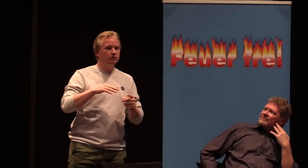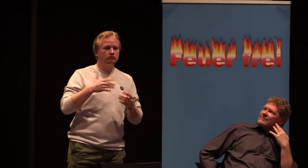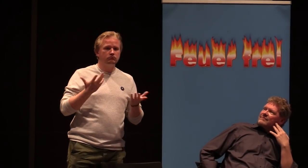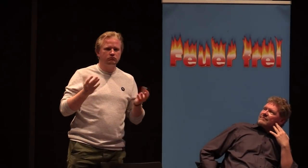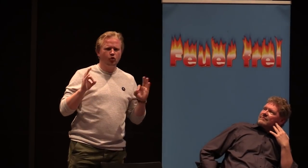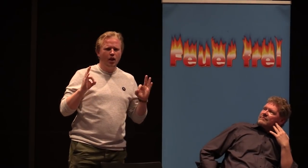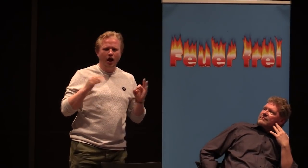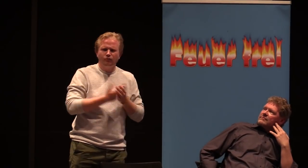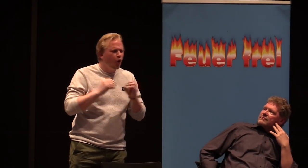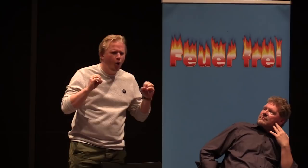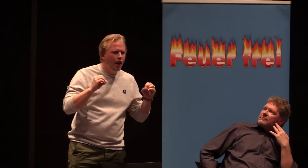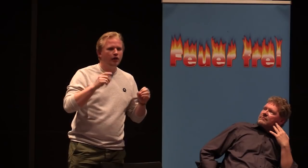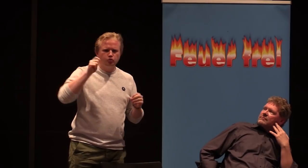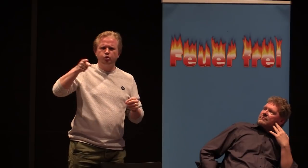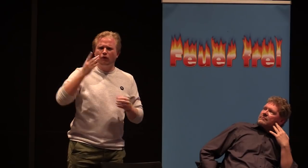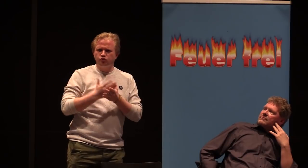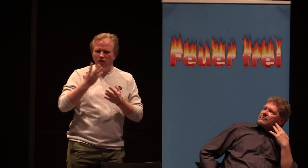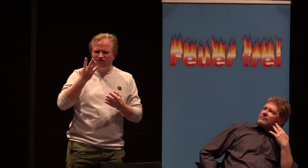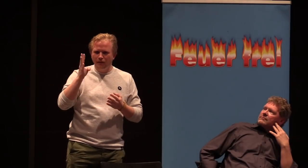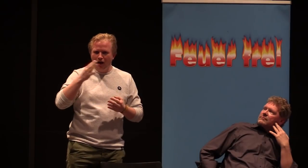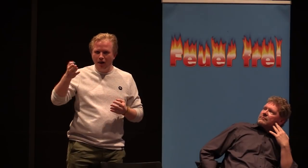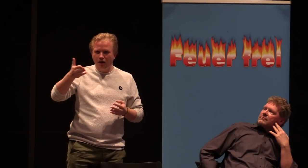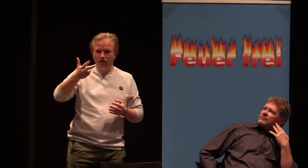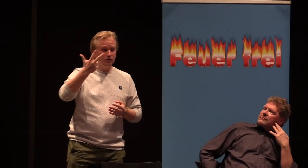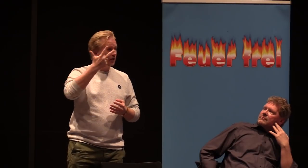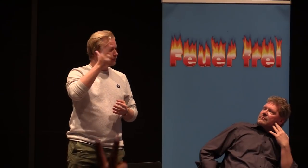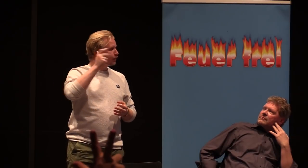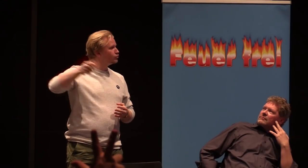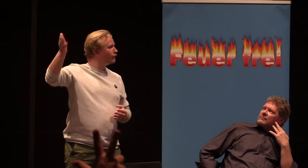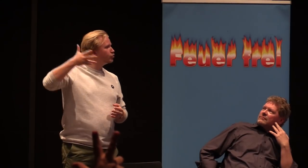Stadtverband Köln in Düsseldorf. Und die Kölner machen gar nichts, ne?